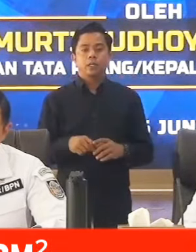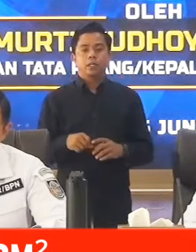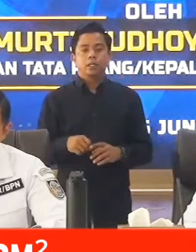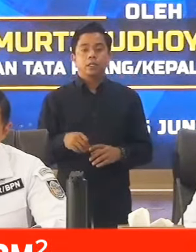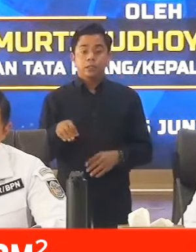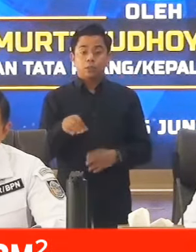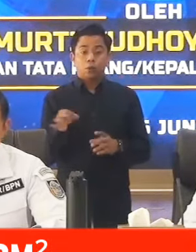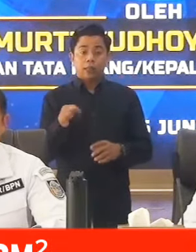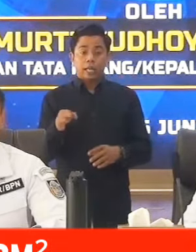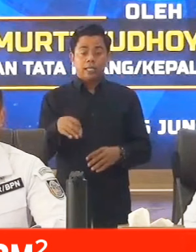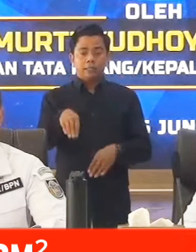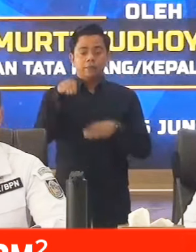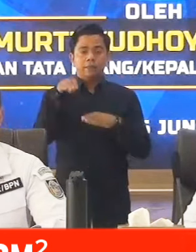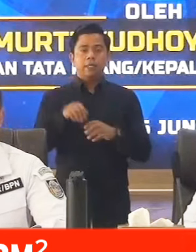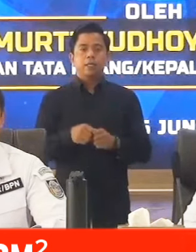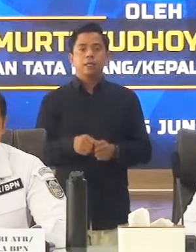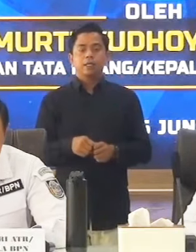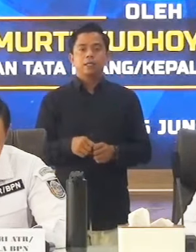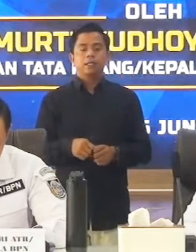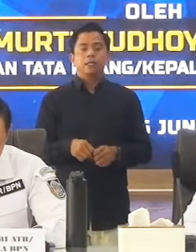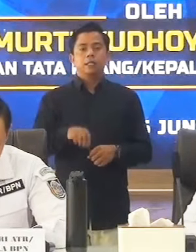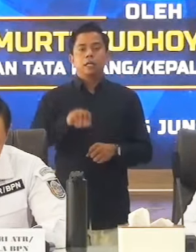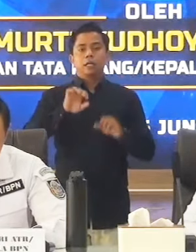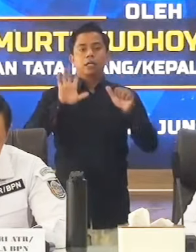Jambi, seluas 60.000 meter persegi.